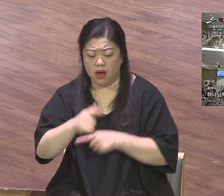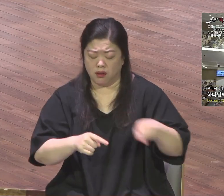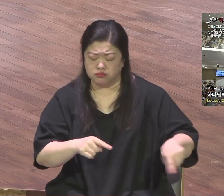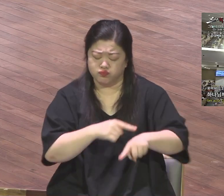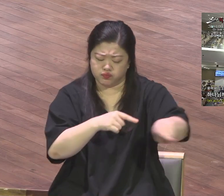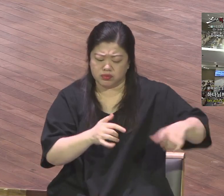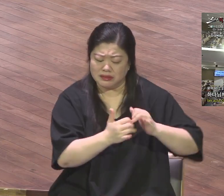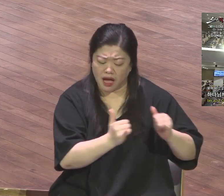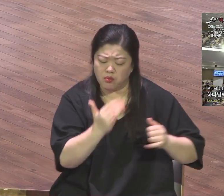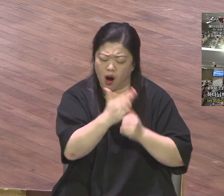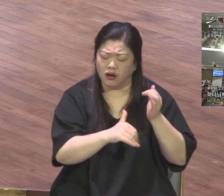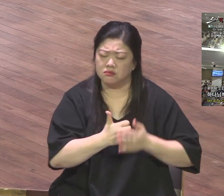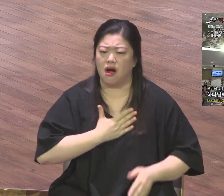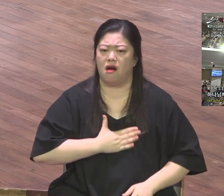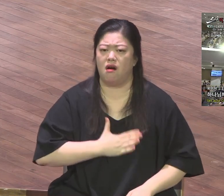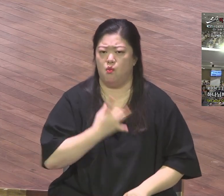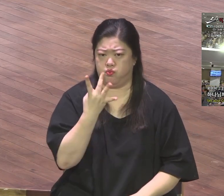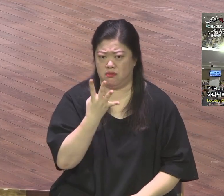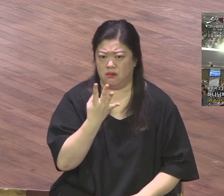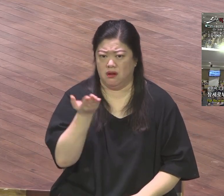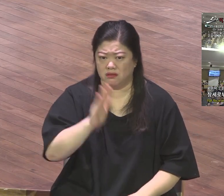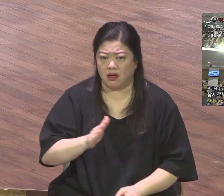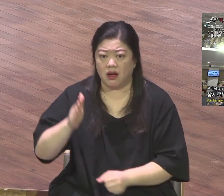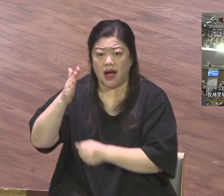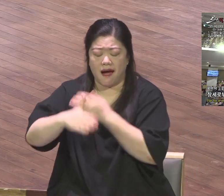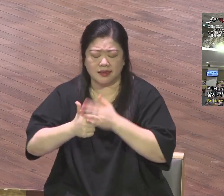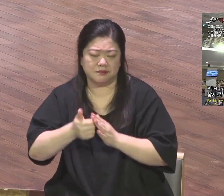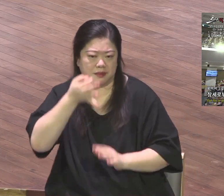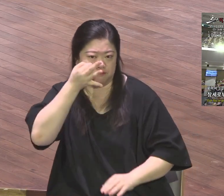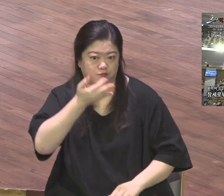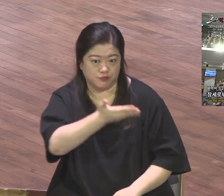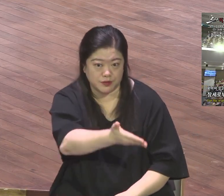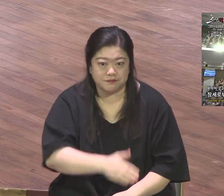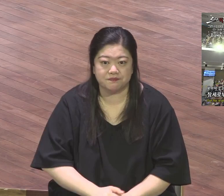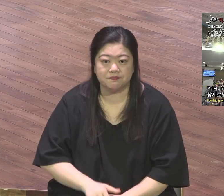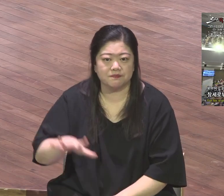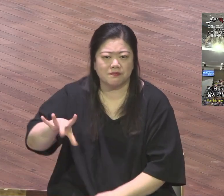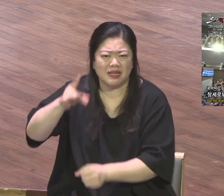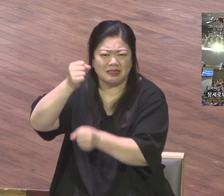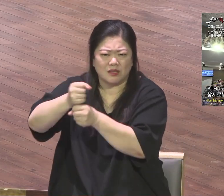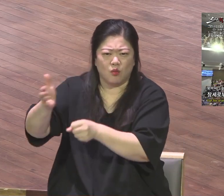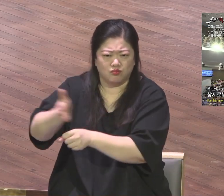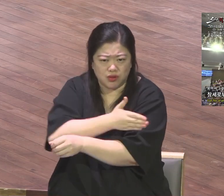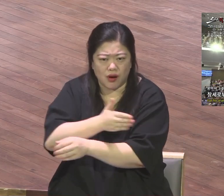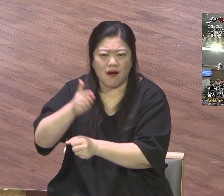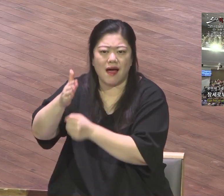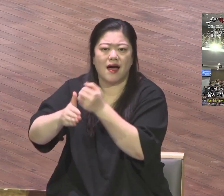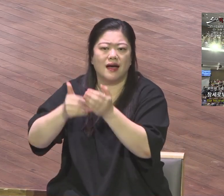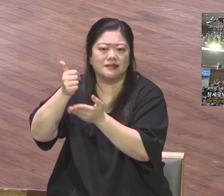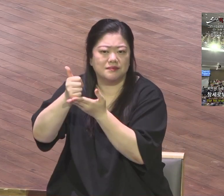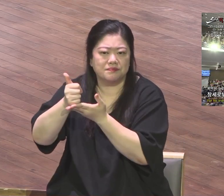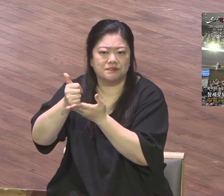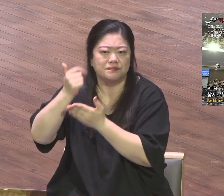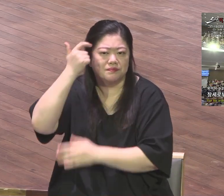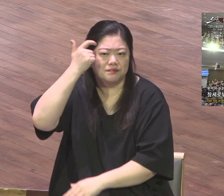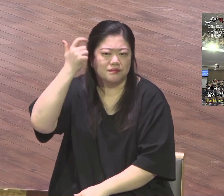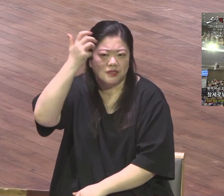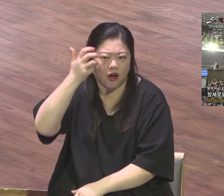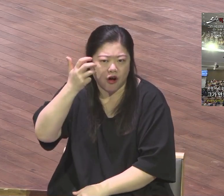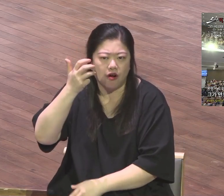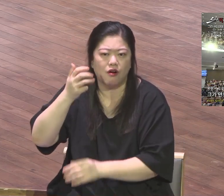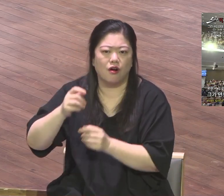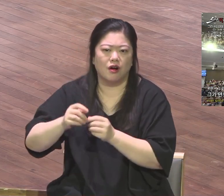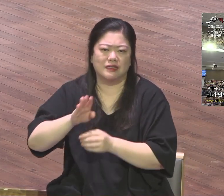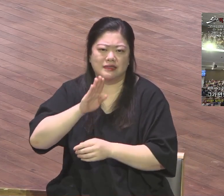보임이라. 하나님께서 이를 그들에게 보이셨느니라. 창세로부터 그의 보이지 아니한 것들 곧 그의 영원하신